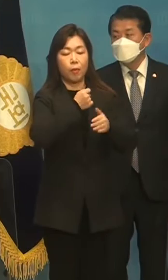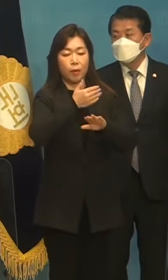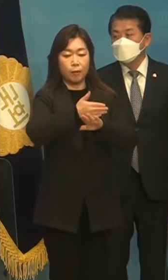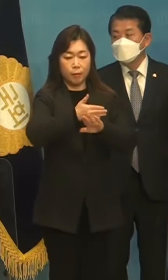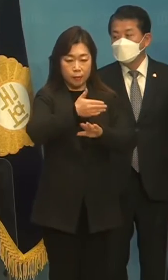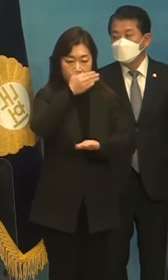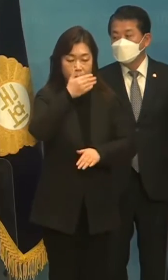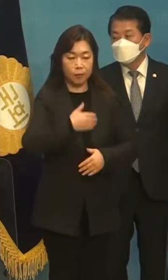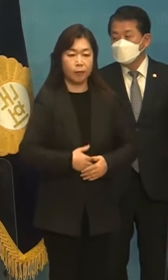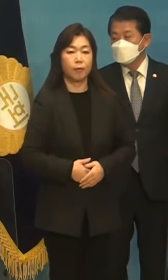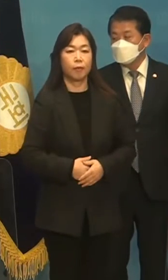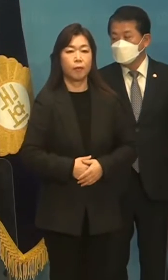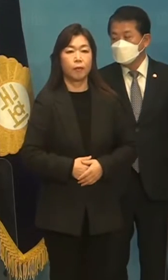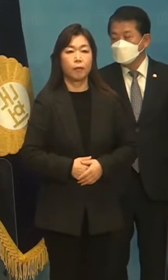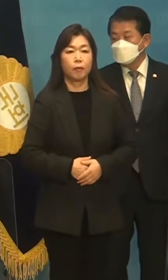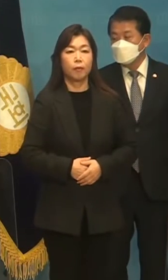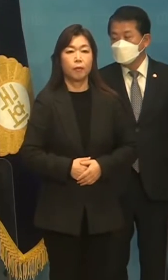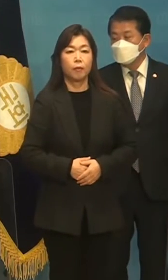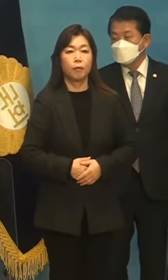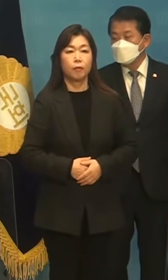고맙습니다.